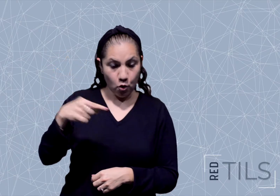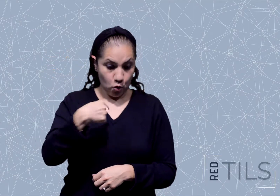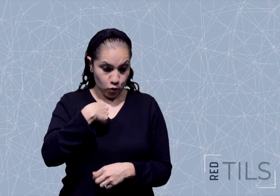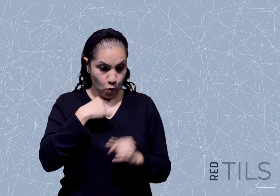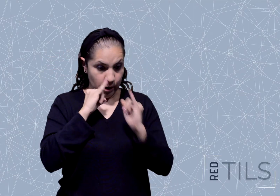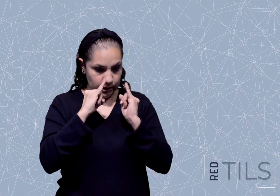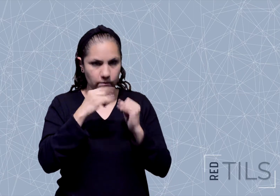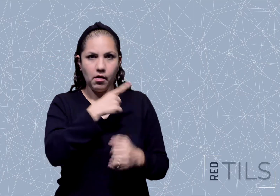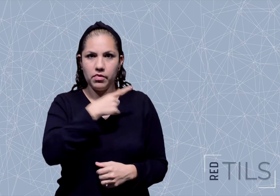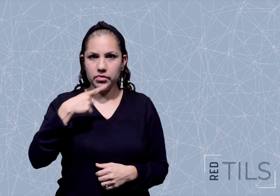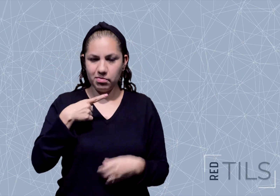acceso lingüístico.